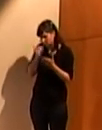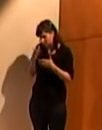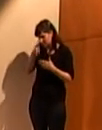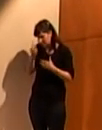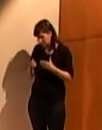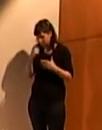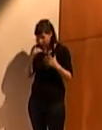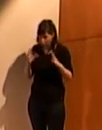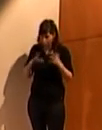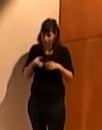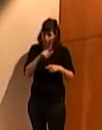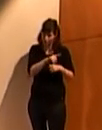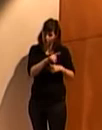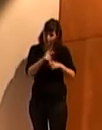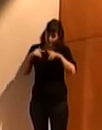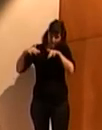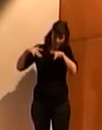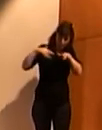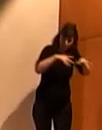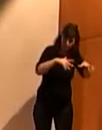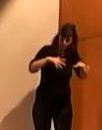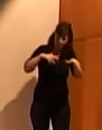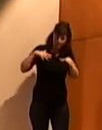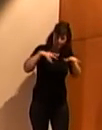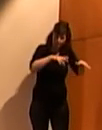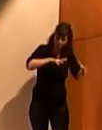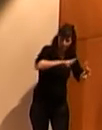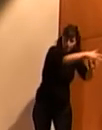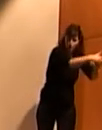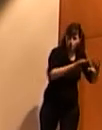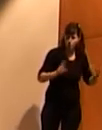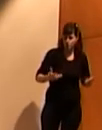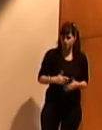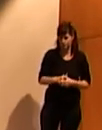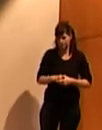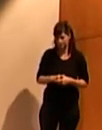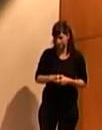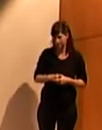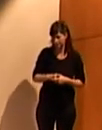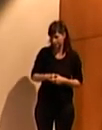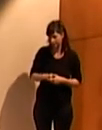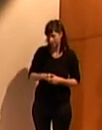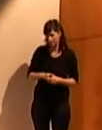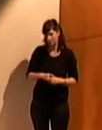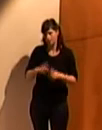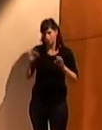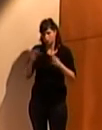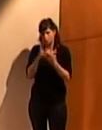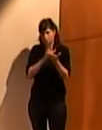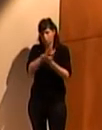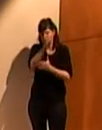comment faire en sorte que ce type de démarche puisse être intégré dès le départ dans un concept